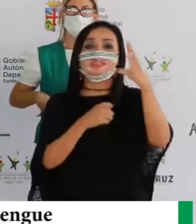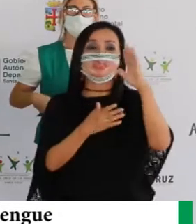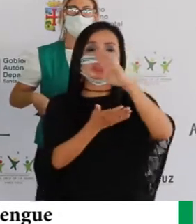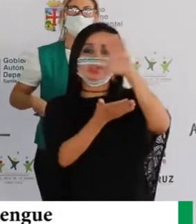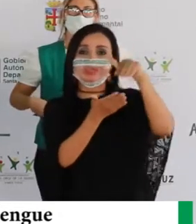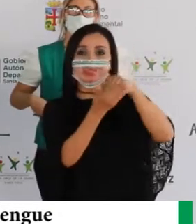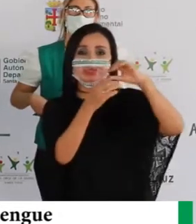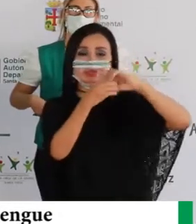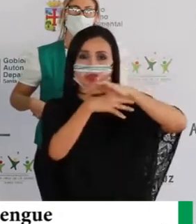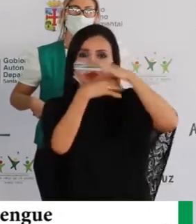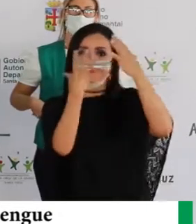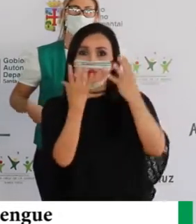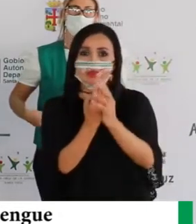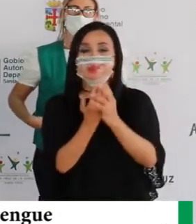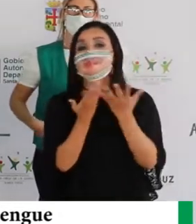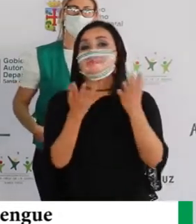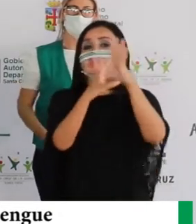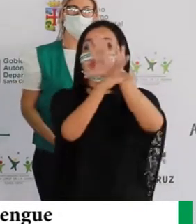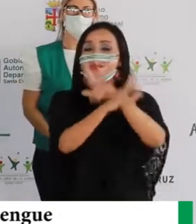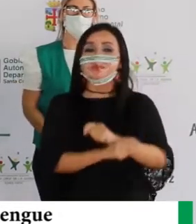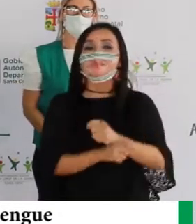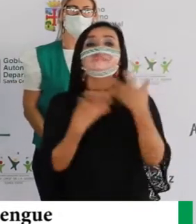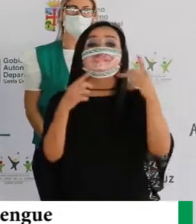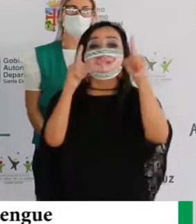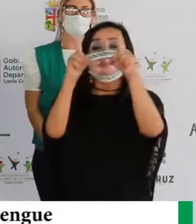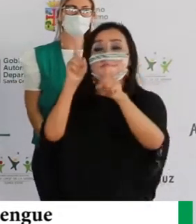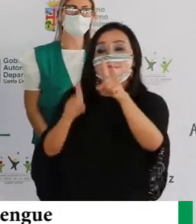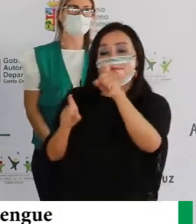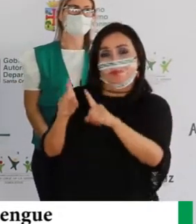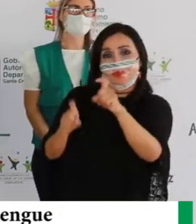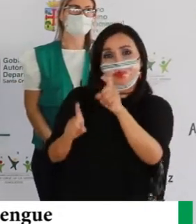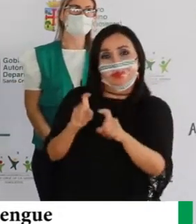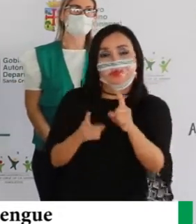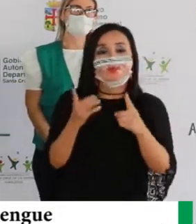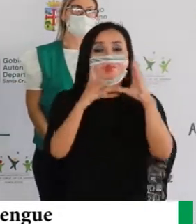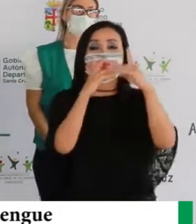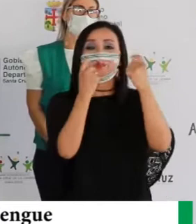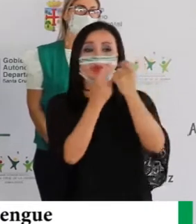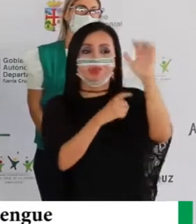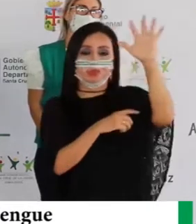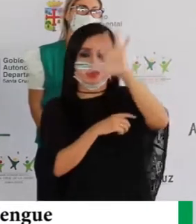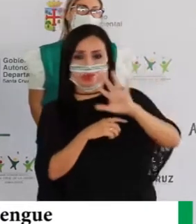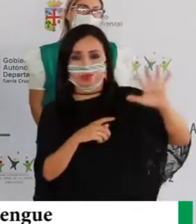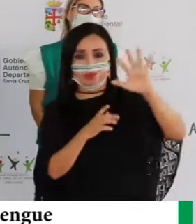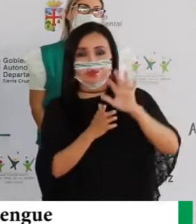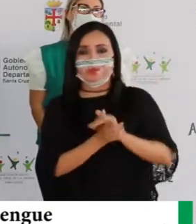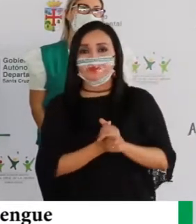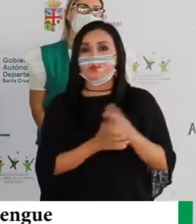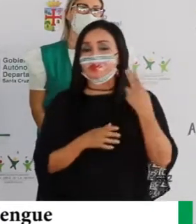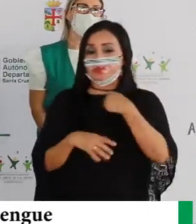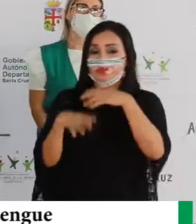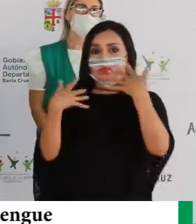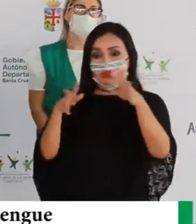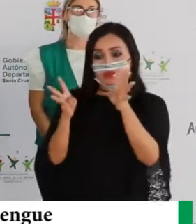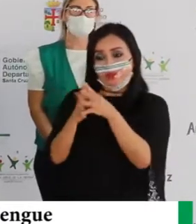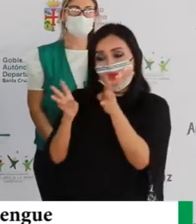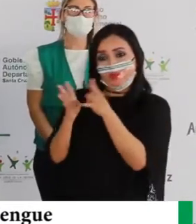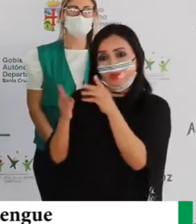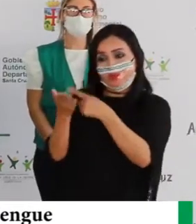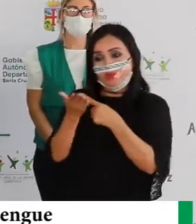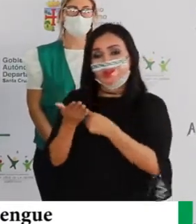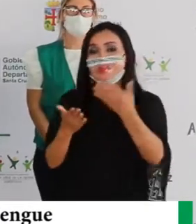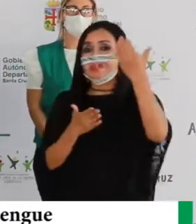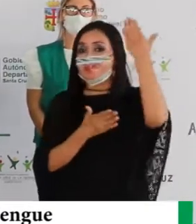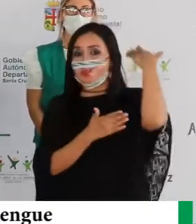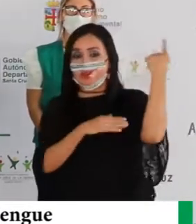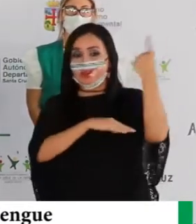Tropicales es la realización de la encuesta entomológica departamental. Nos hemos reunido los